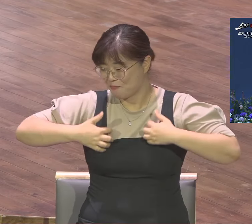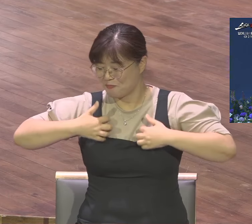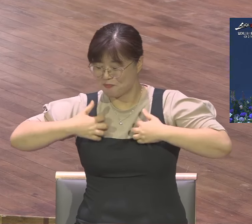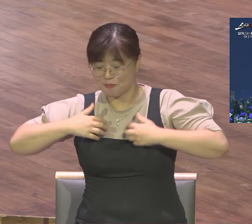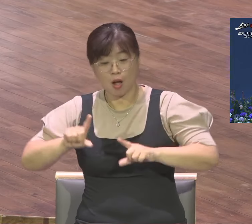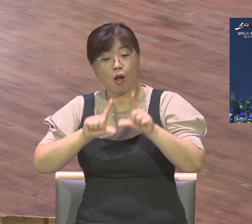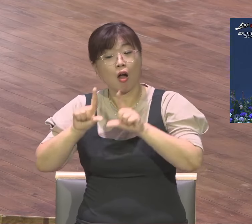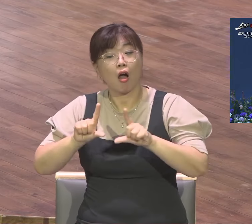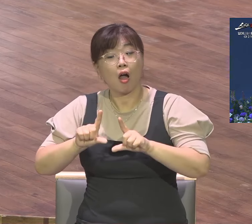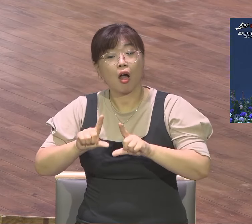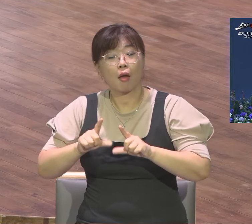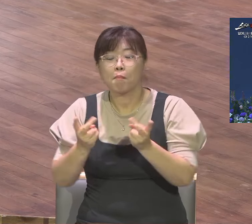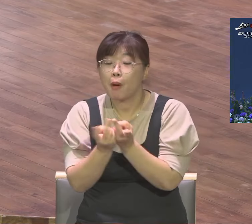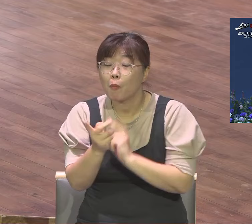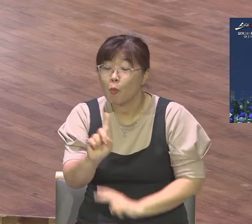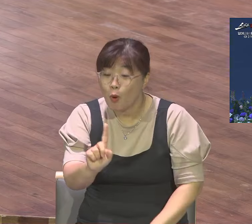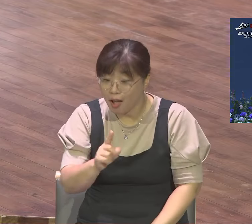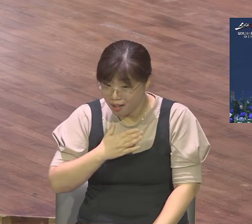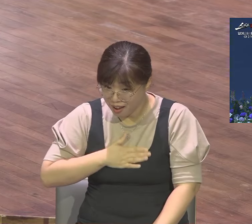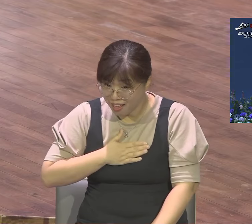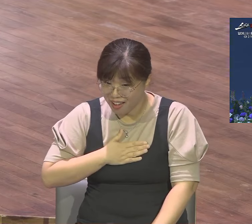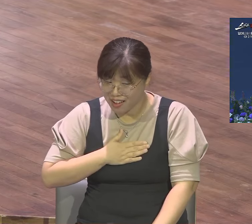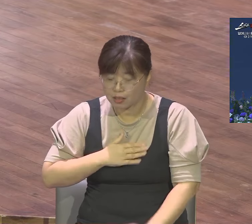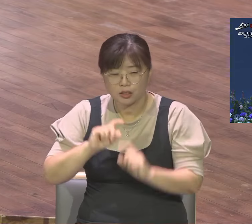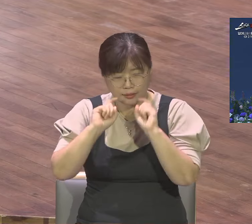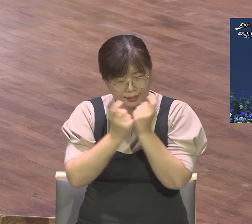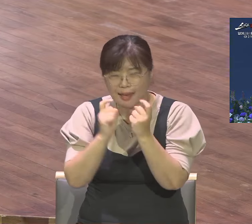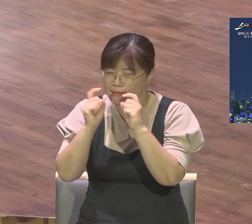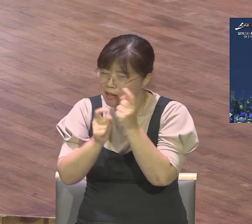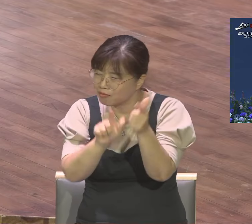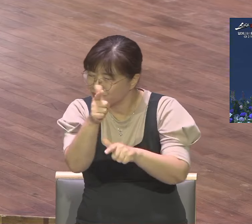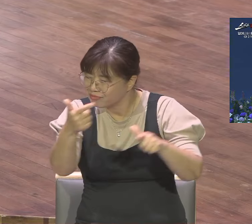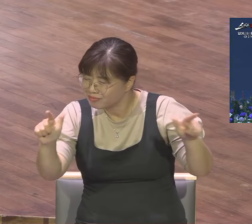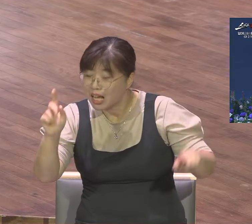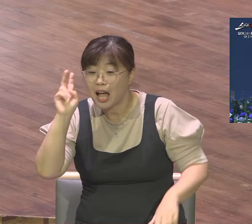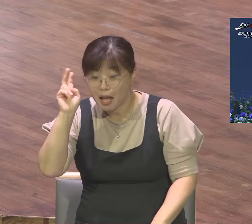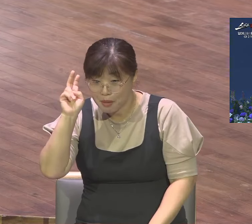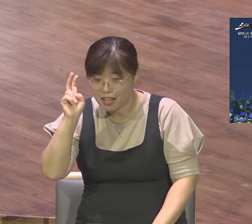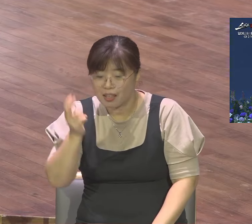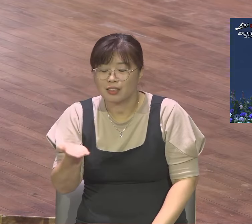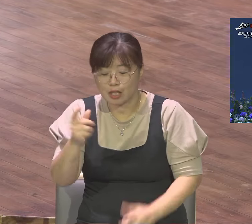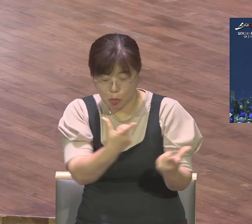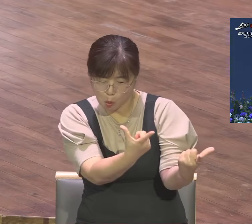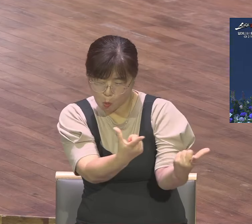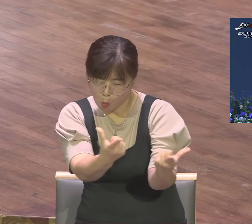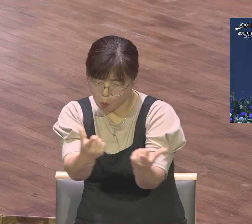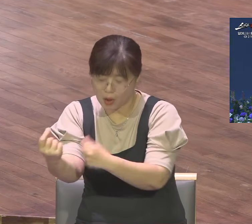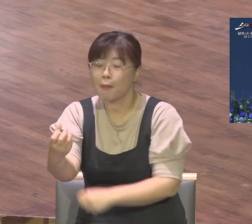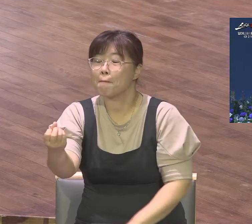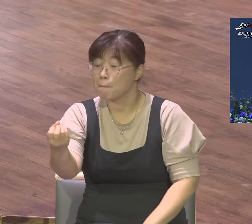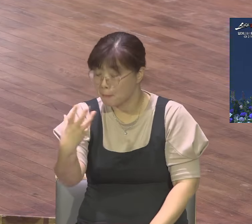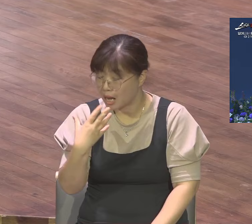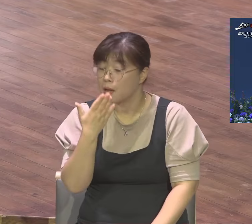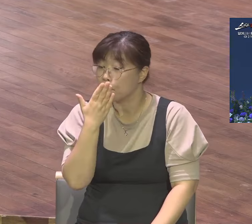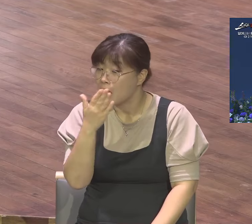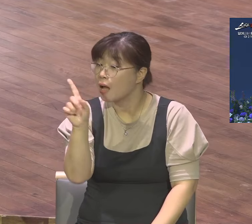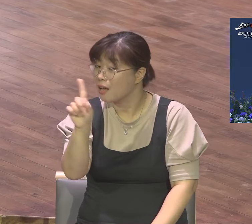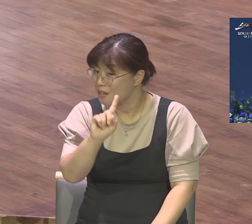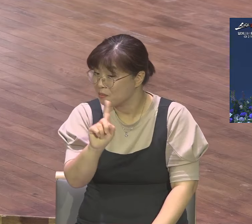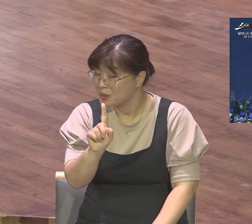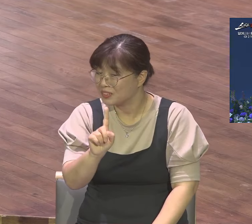개인에 따라서 여러 가지 답이 있겠지만은 제가 볼 때 가장 행복하고 생명력